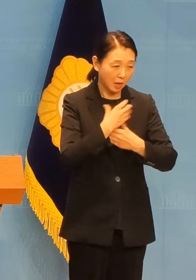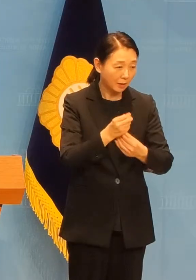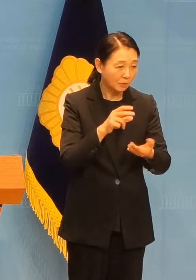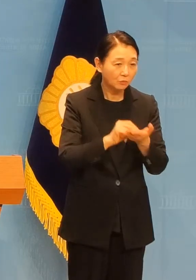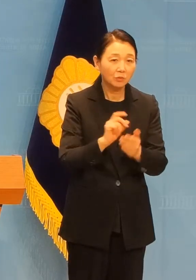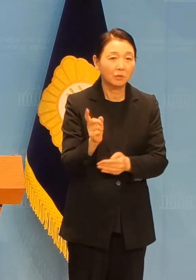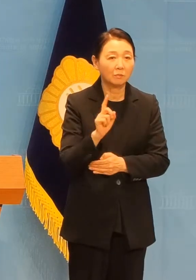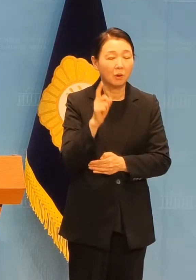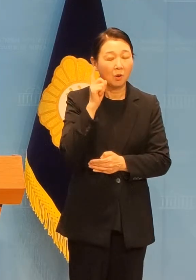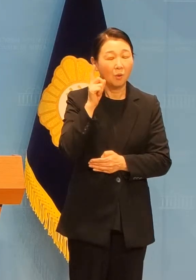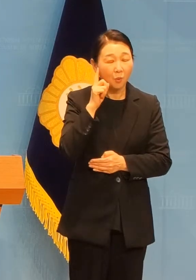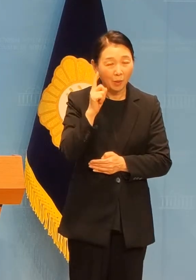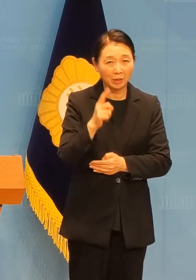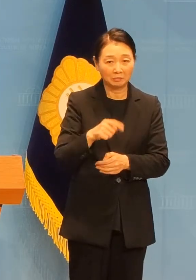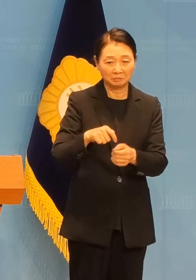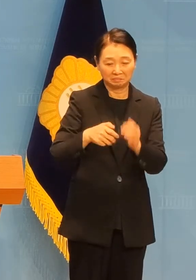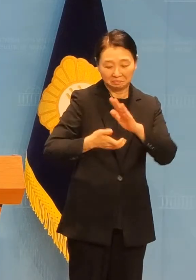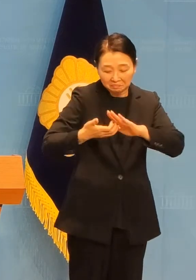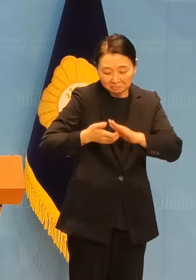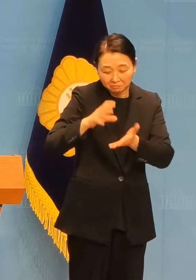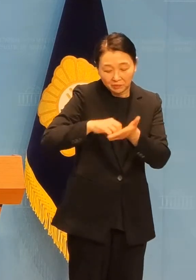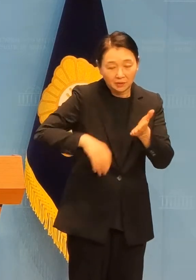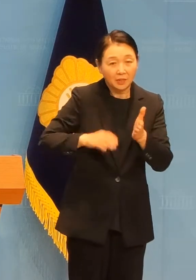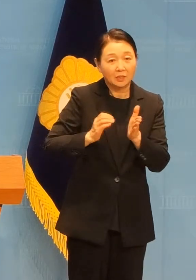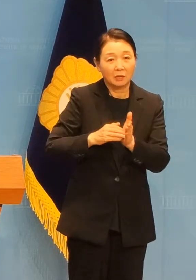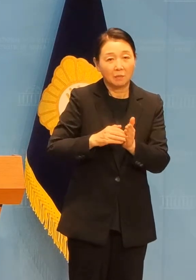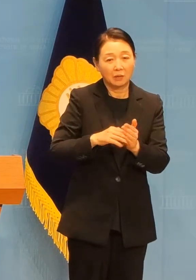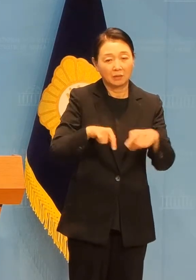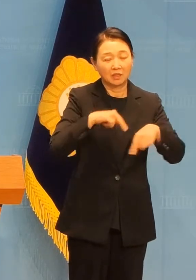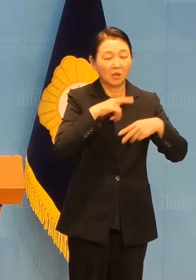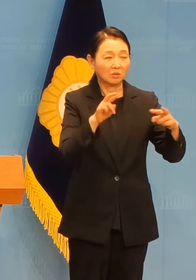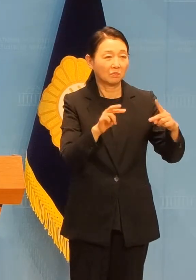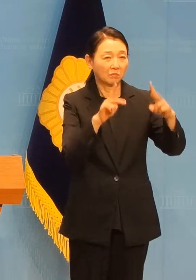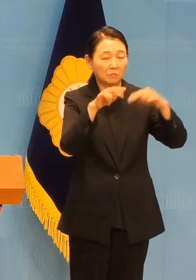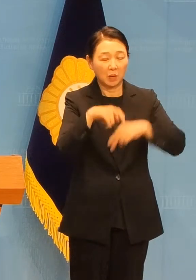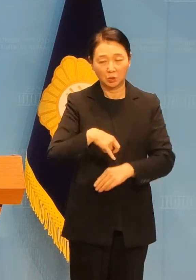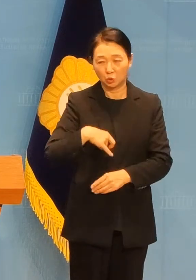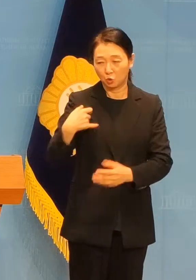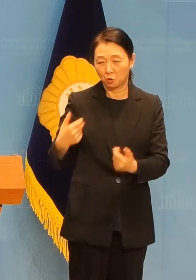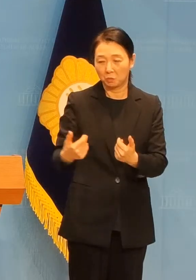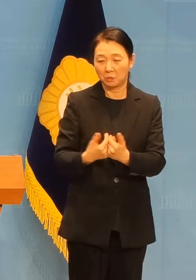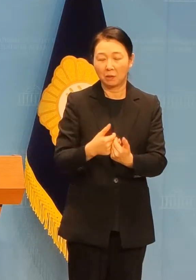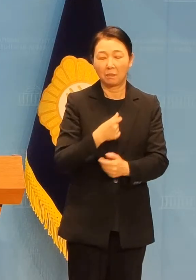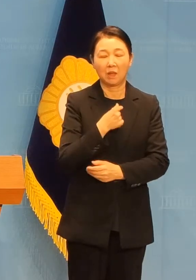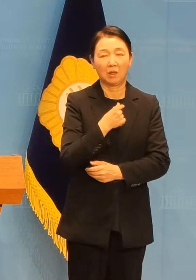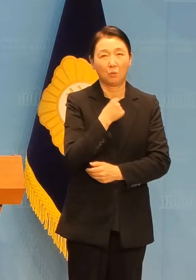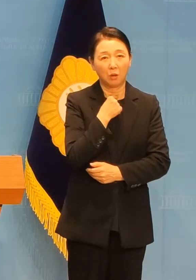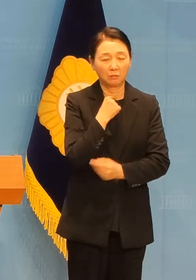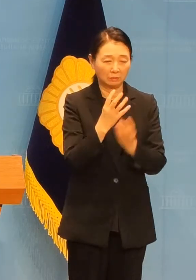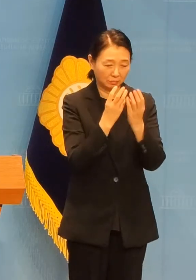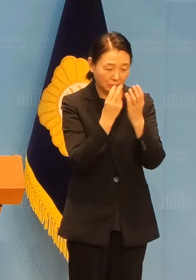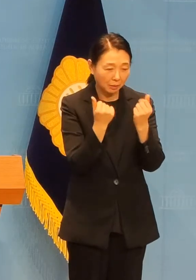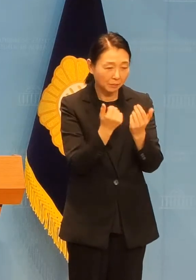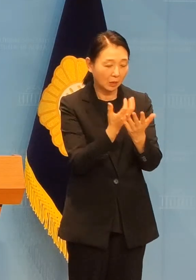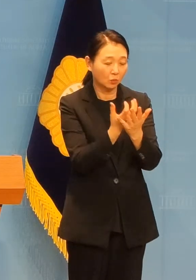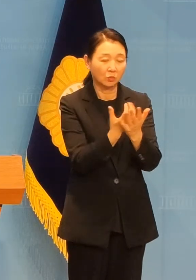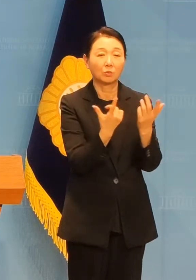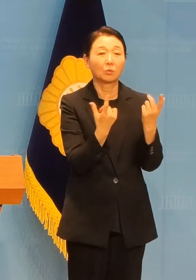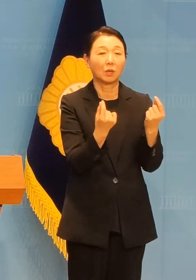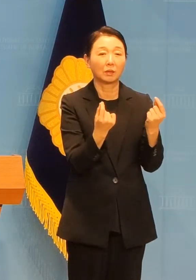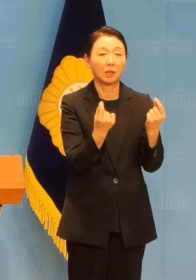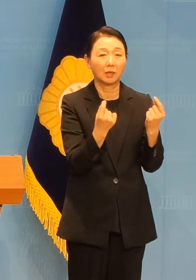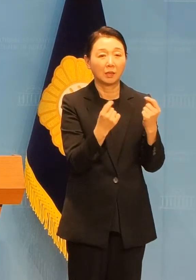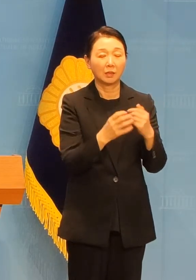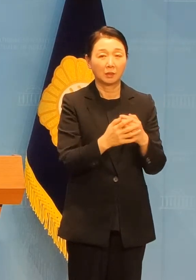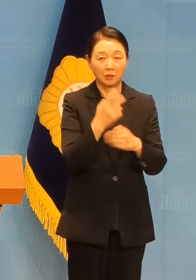문제는 의도적으로 삭제하고 정쟁 노름과 반중 정서만 남긴 잡탕 요구서입니다. 결국